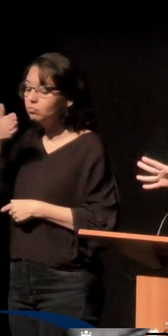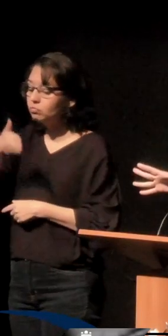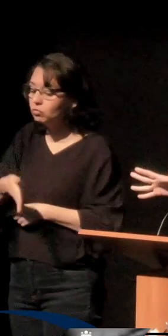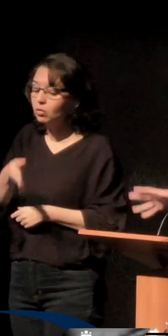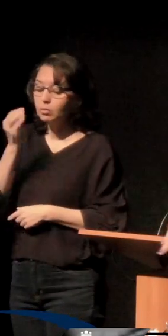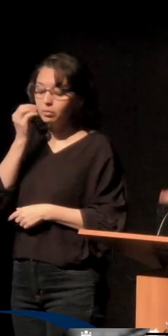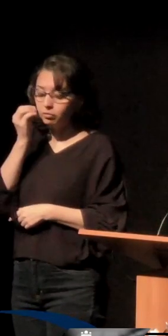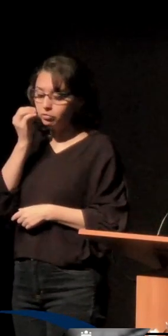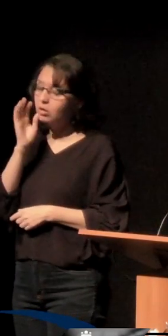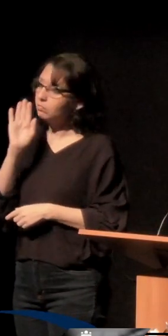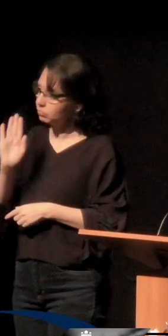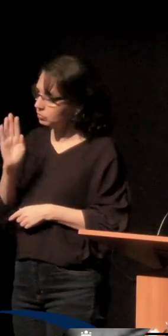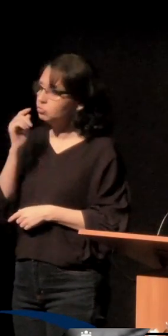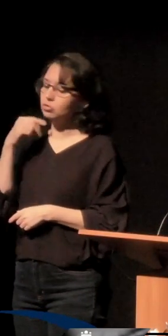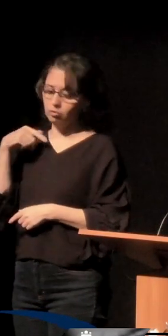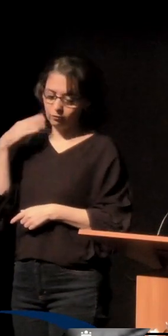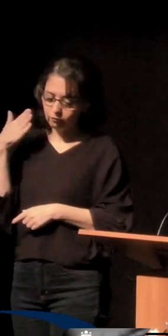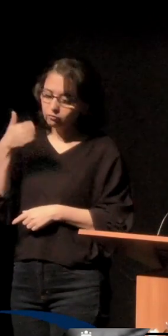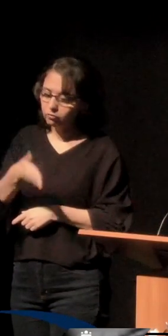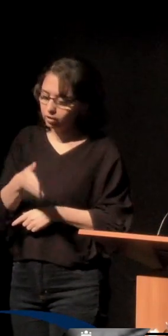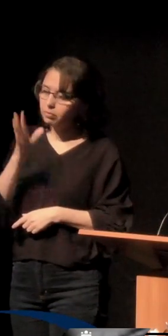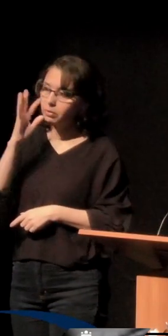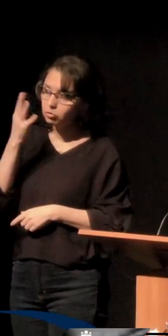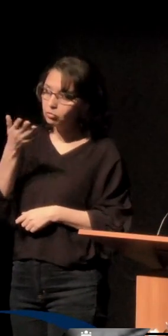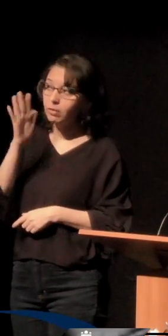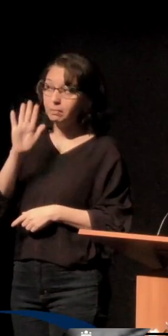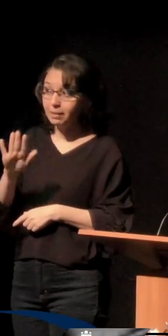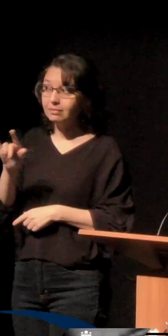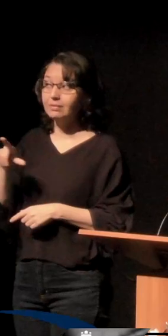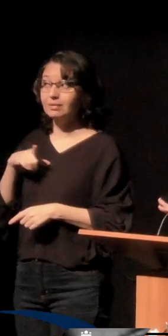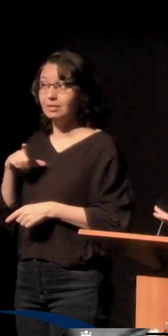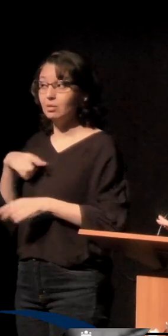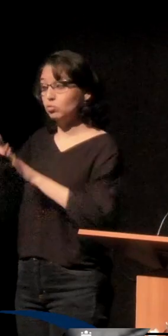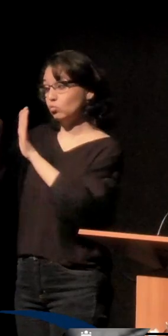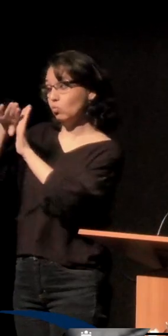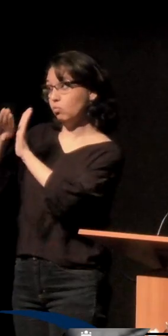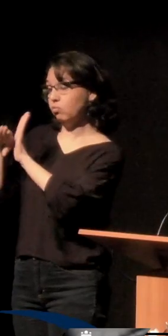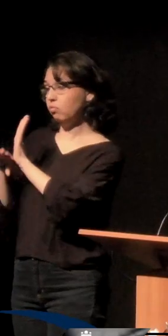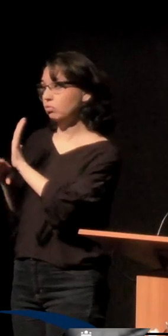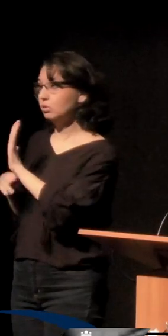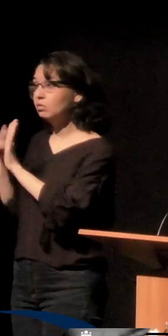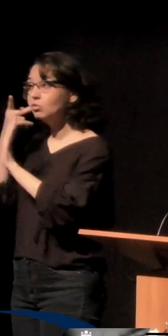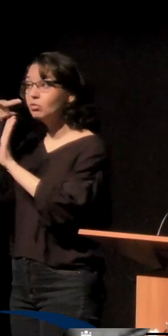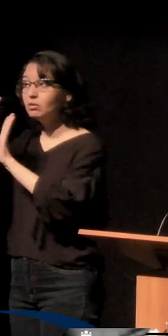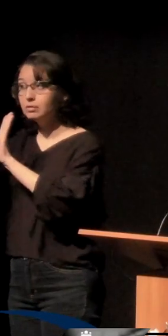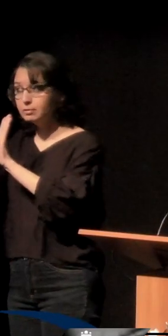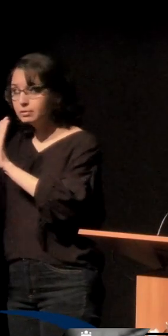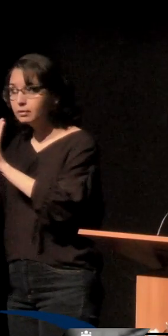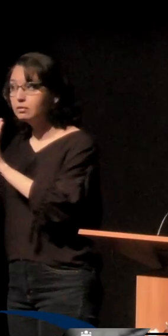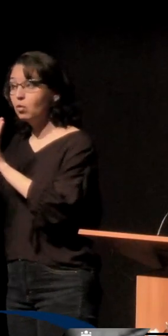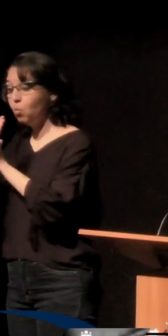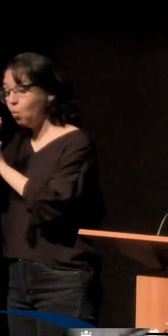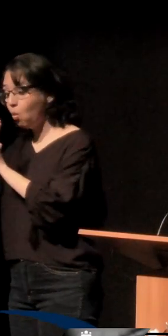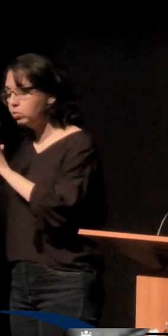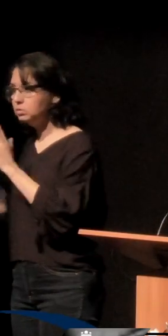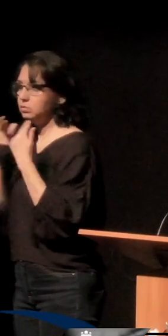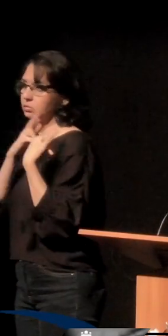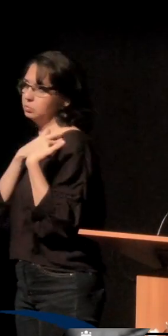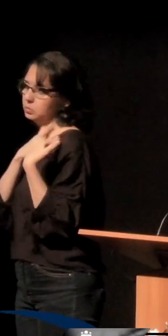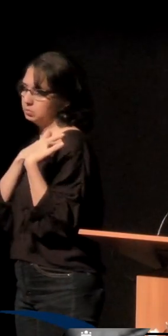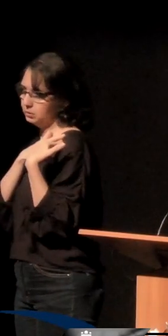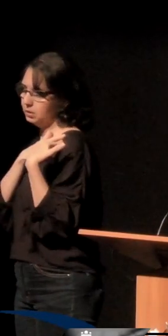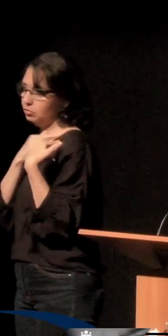gente vai olhar essa condição a gente vai aplicar o nosso roteiro de visita que tem todas as nossas atribuições né Ele é muito